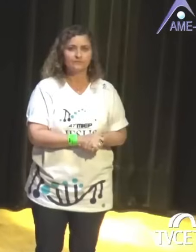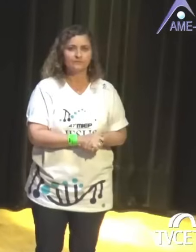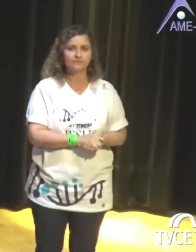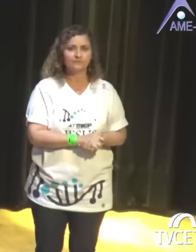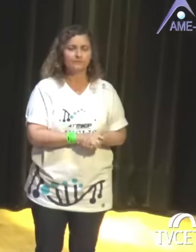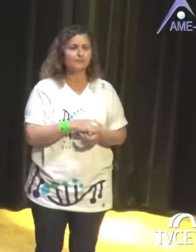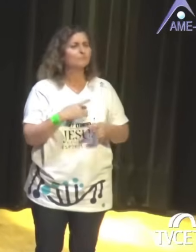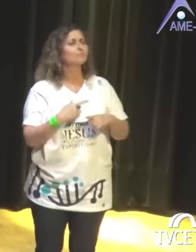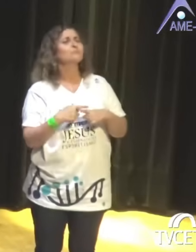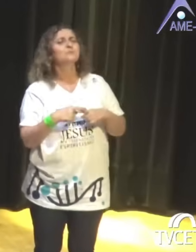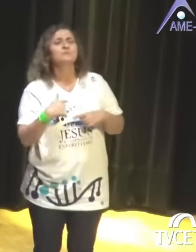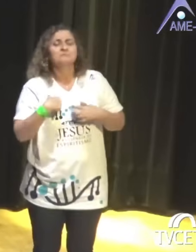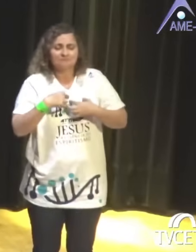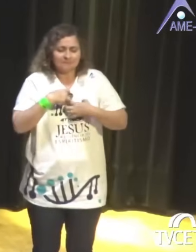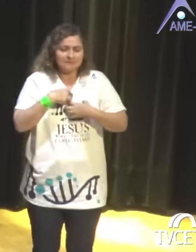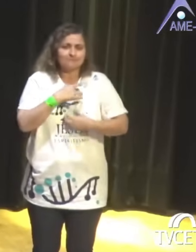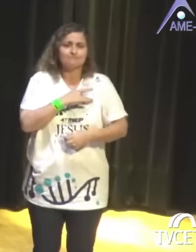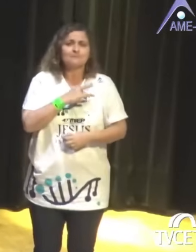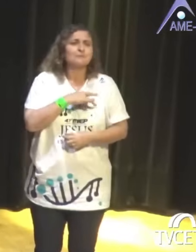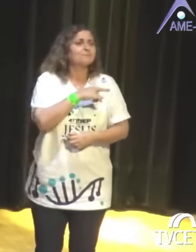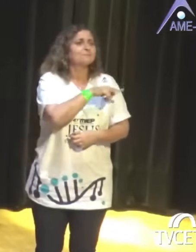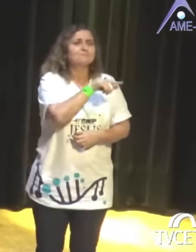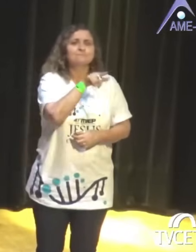por que que eu tenho pena de